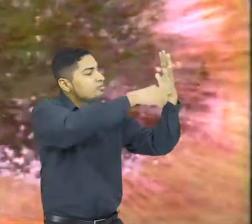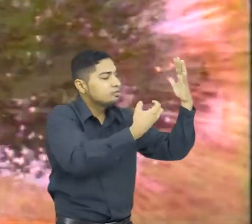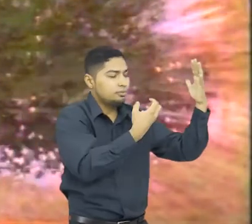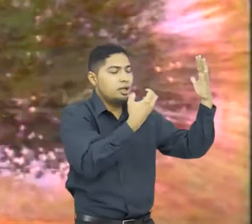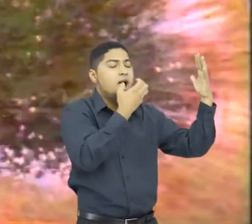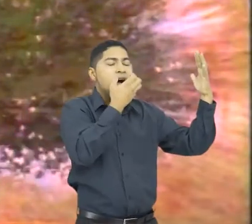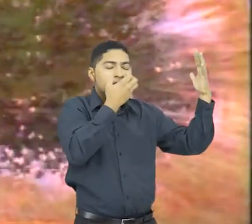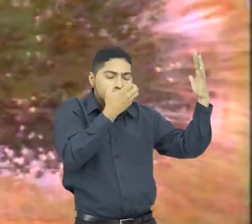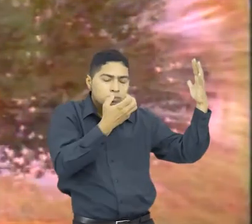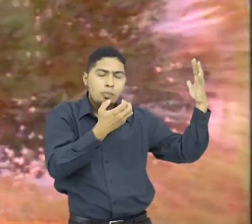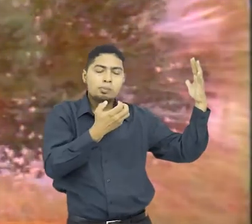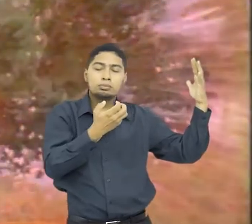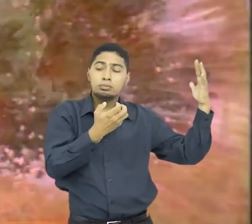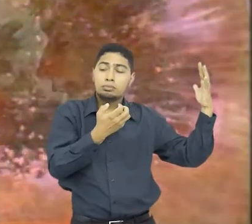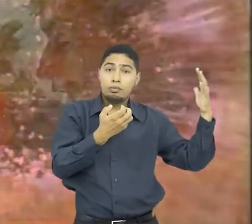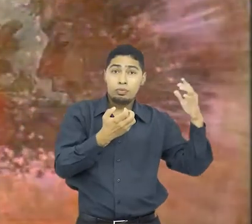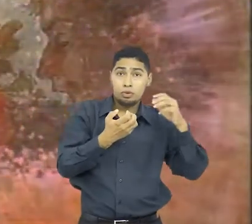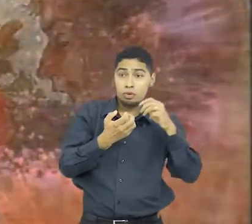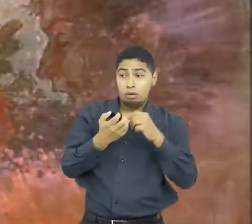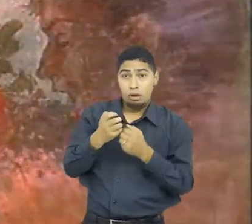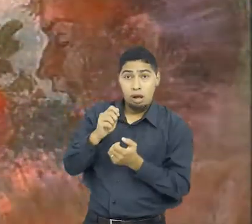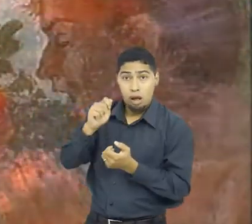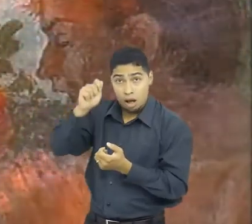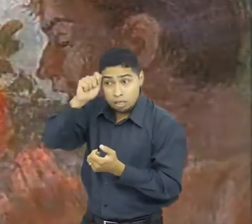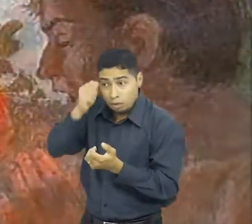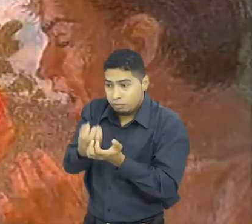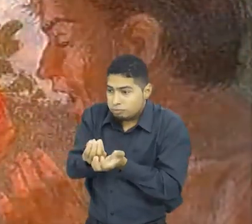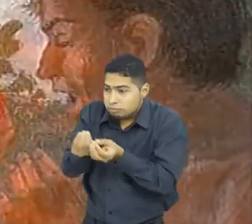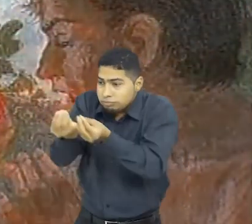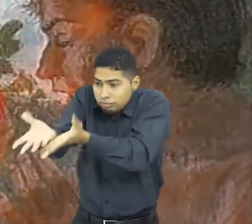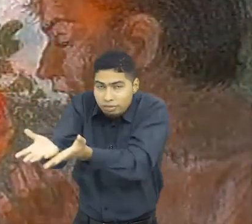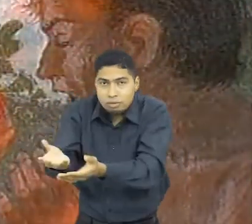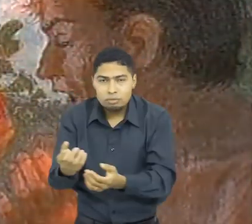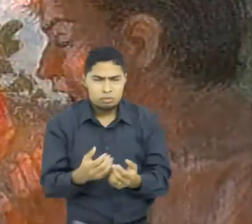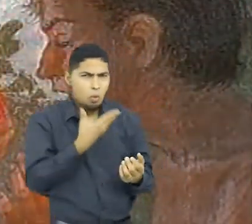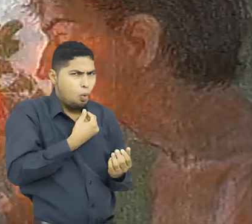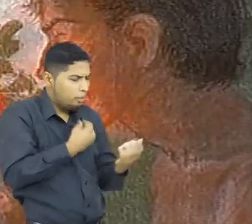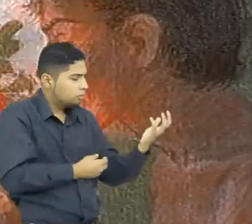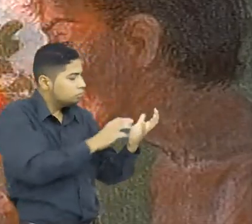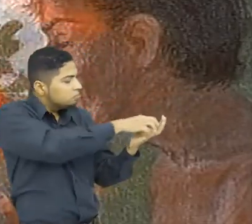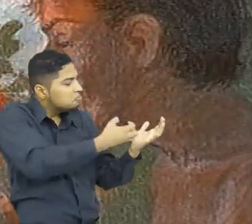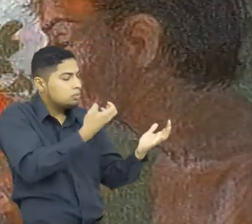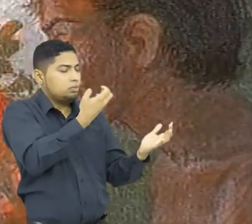Ela pegou um, comeu, ofereceu para o seu marido e ele também comeu.